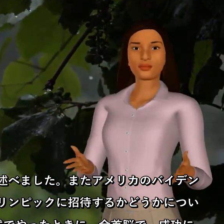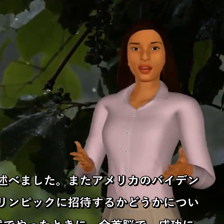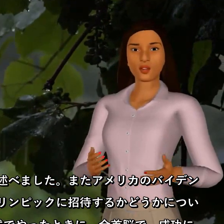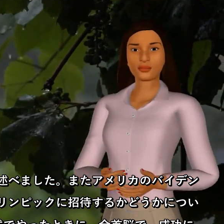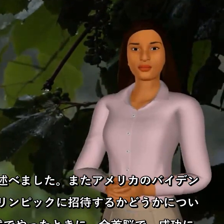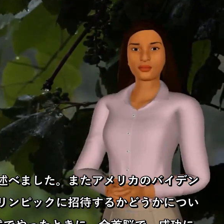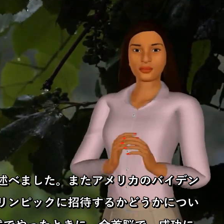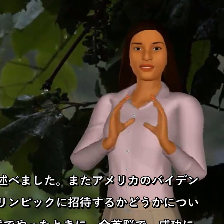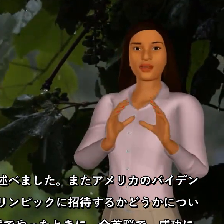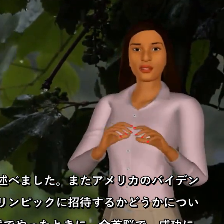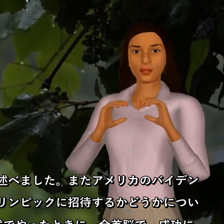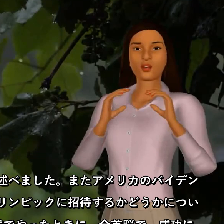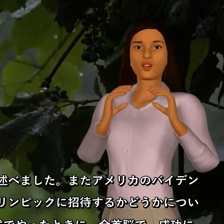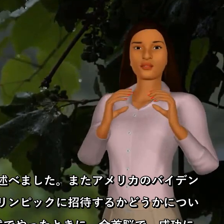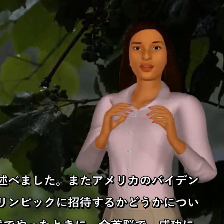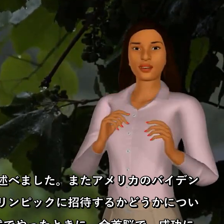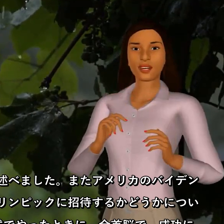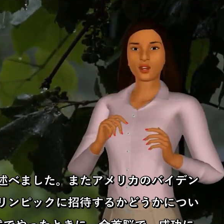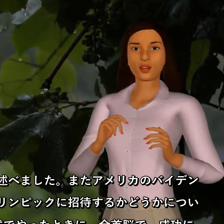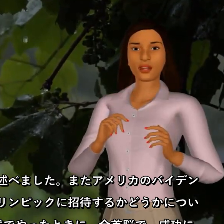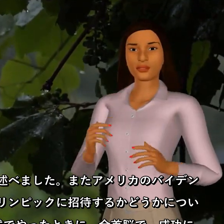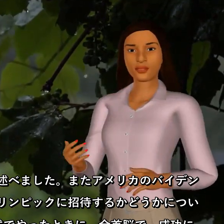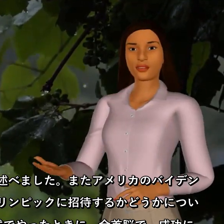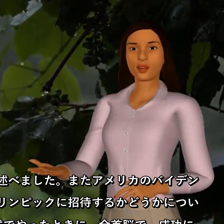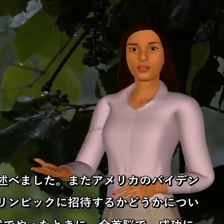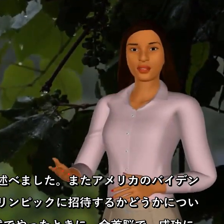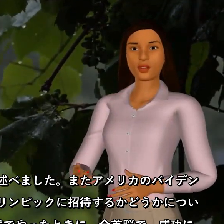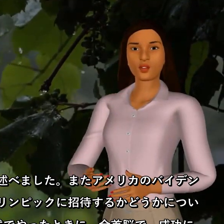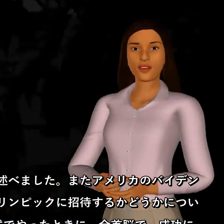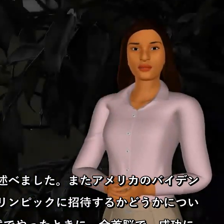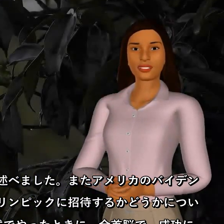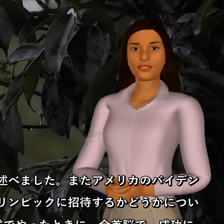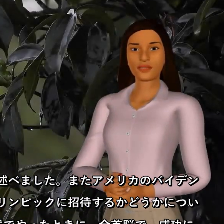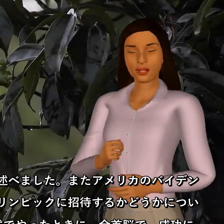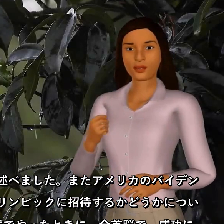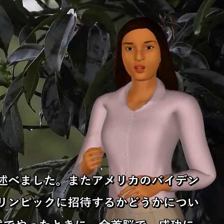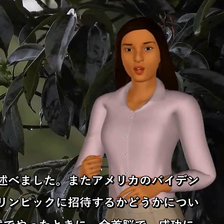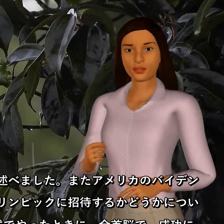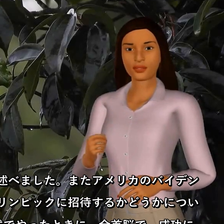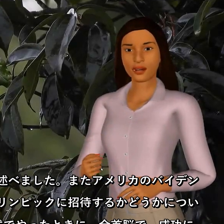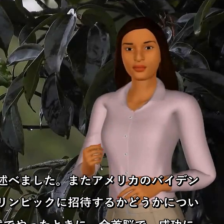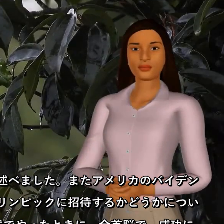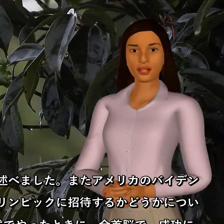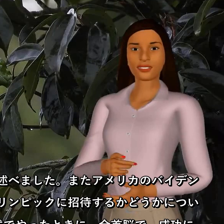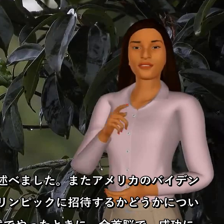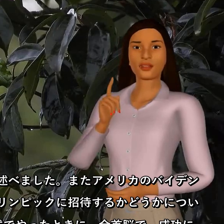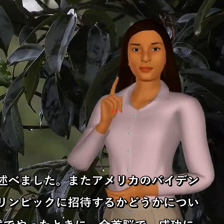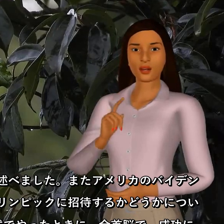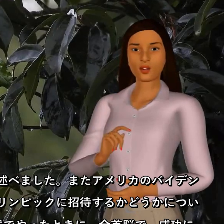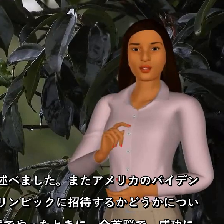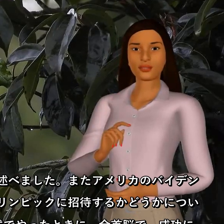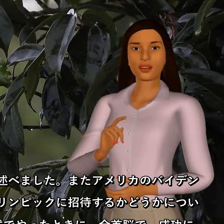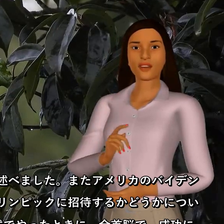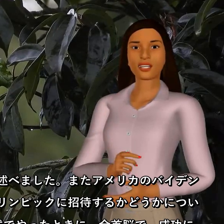この夏の東京オリンピック・パラリンピックに招待するかどうかについて、G7 イコール主要7カ国の首脳会